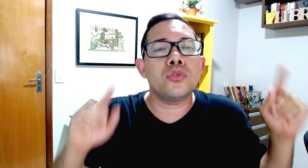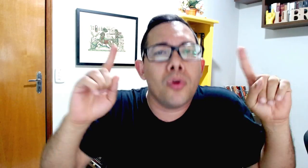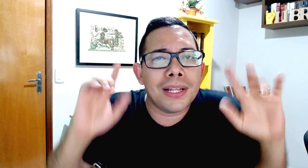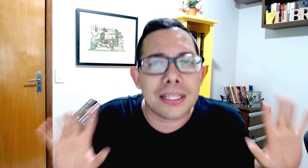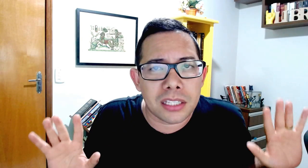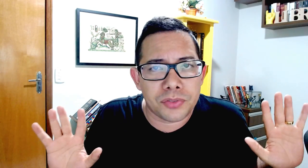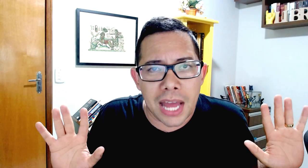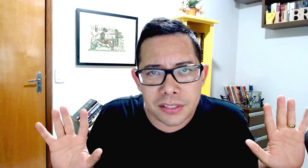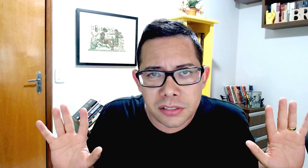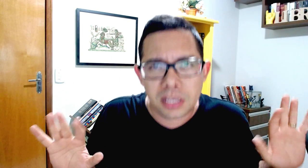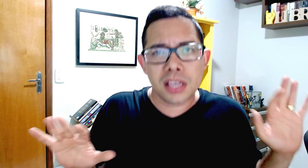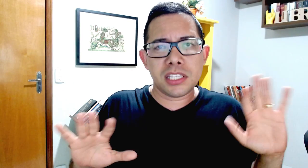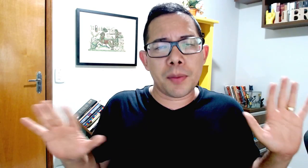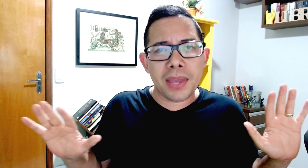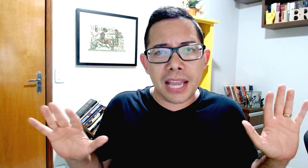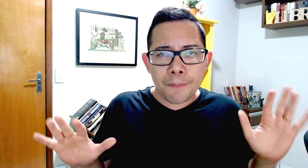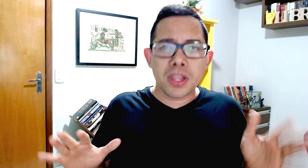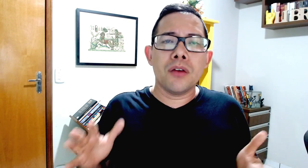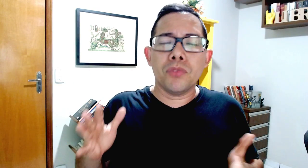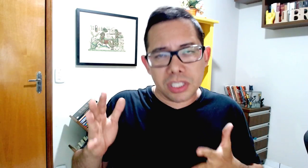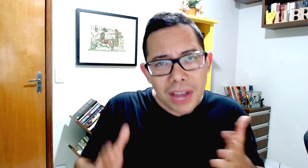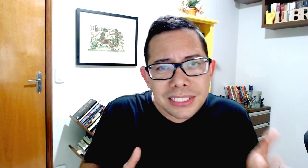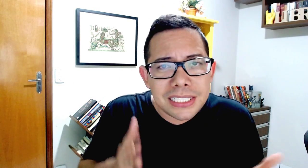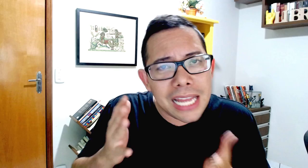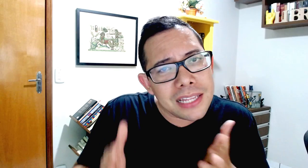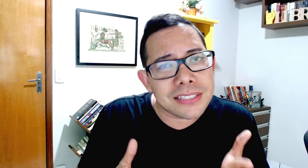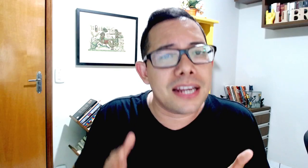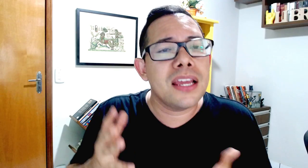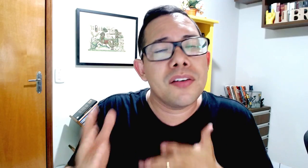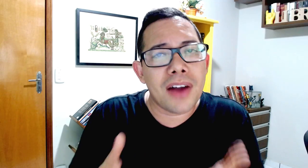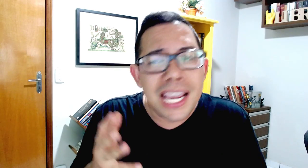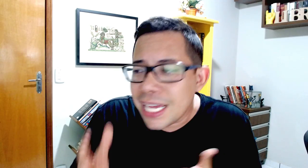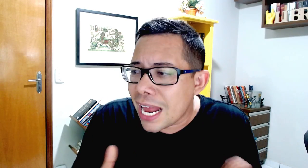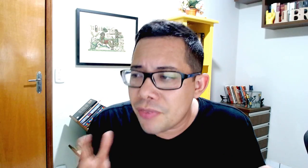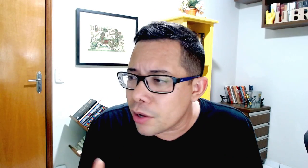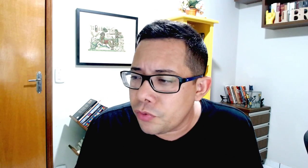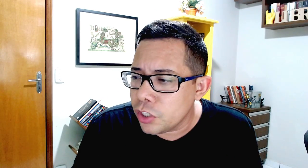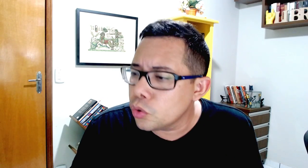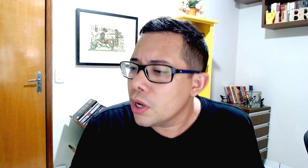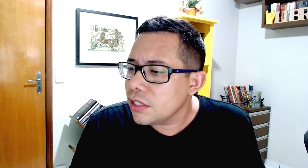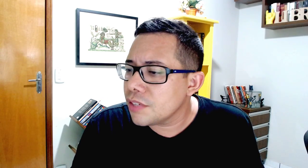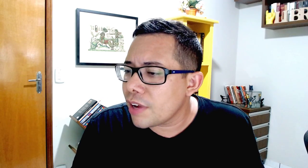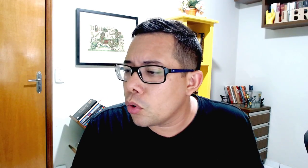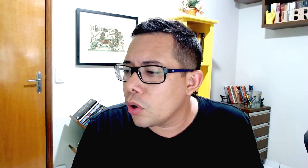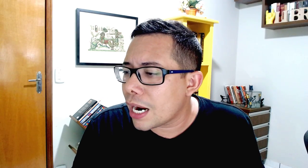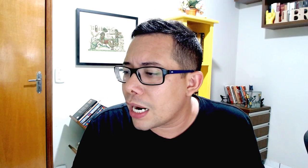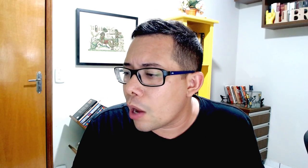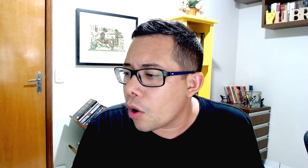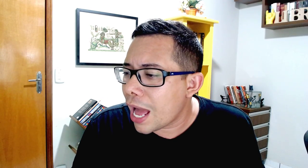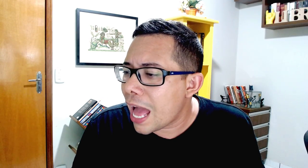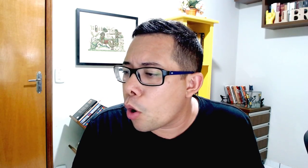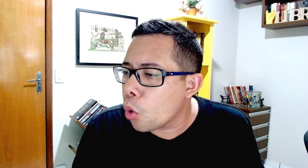pelo menos uma dessas frases você vai pegar você vai sinalizar vai gravar o vídeo e você vai colocar